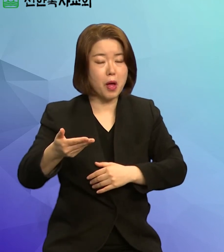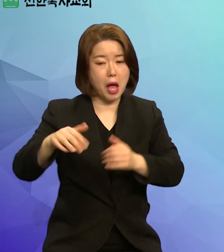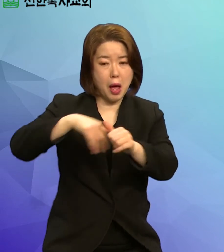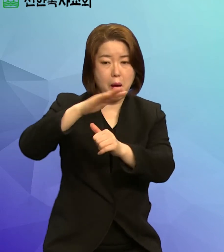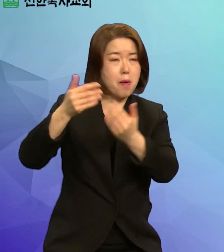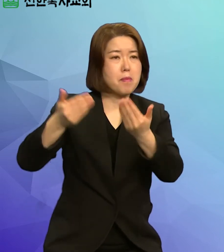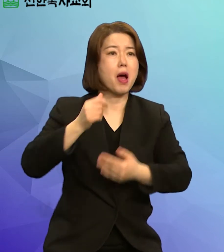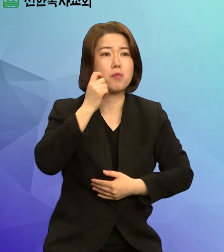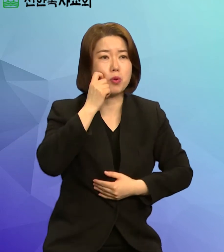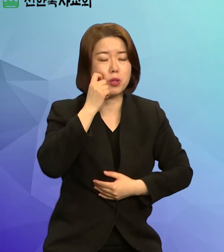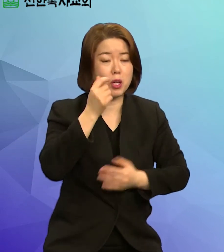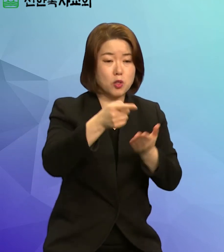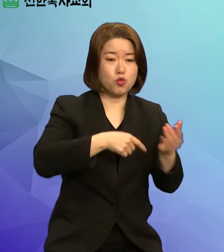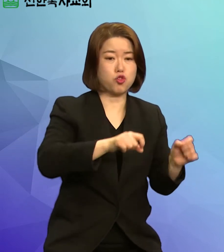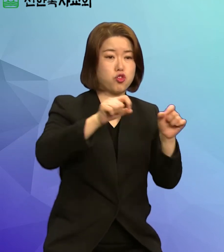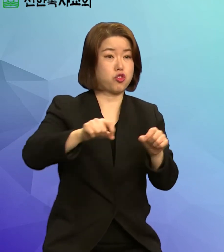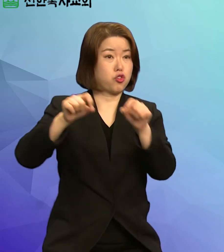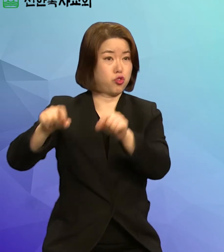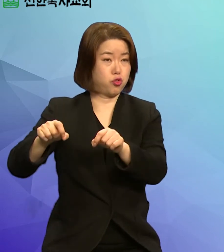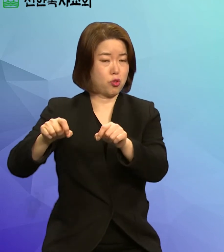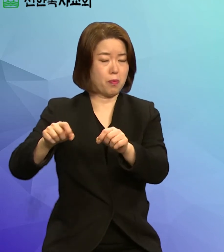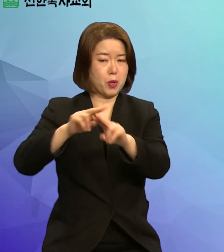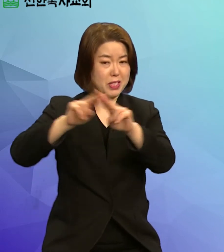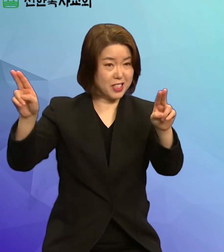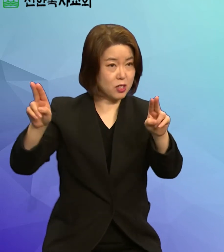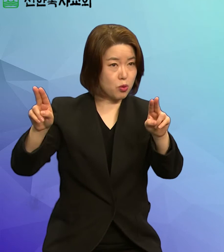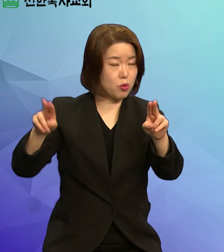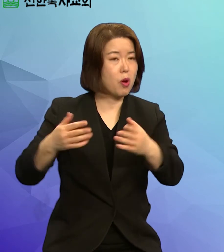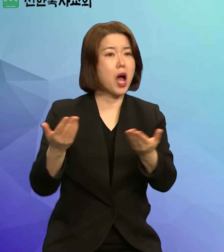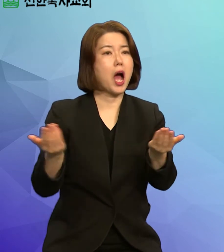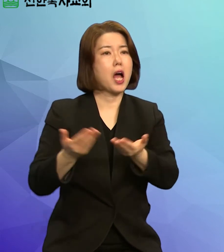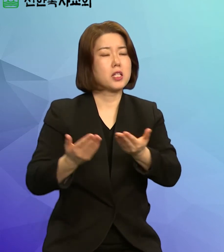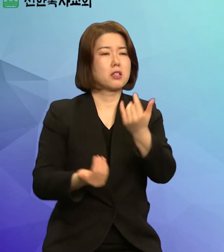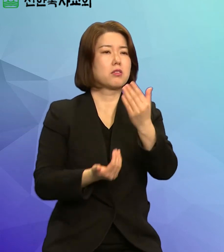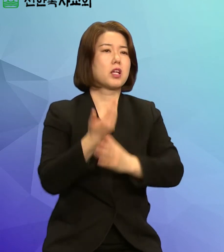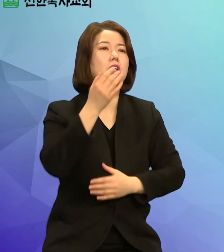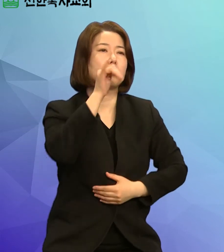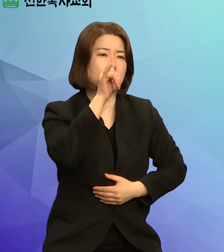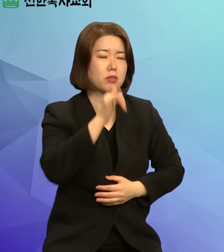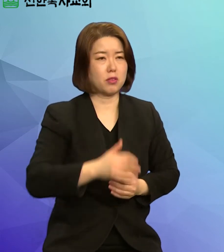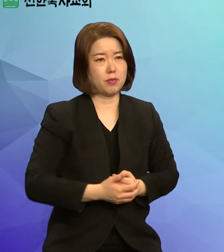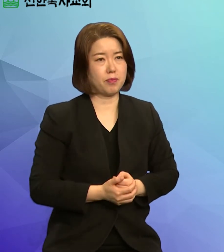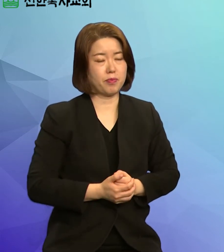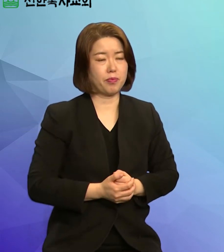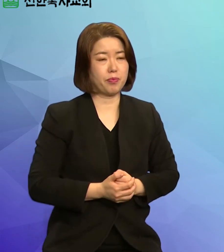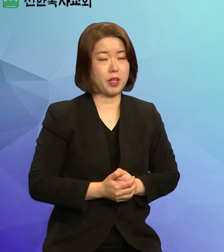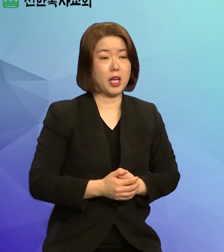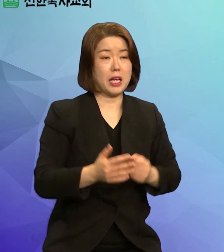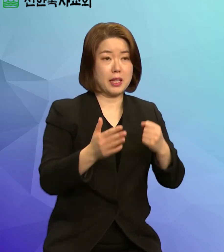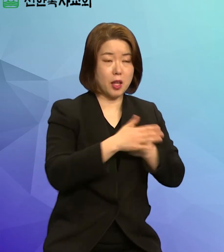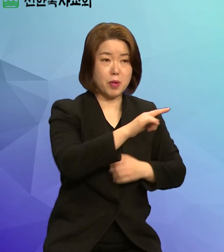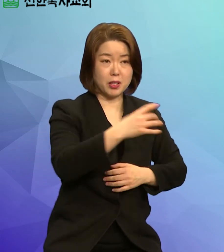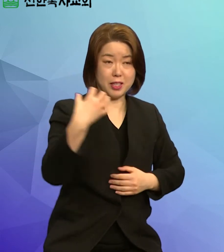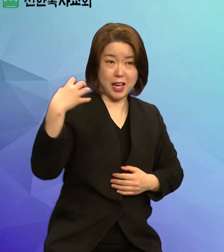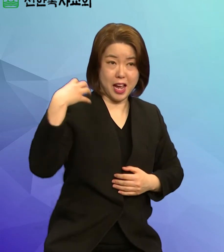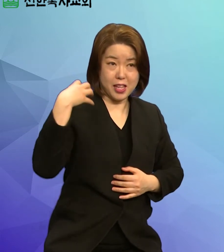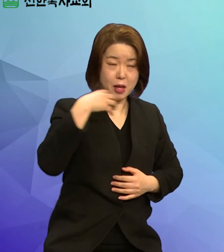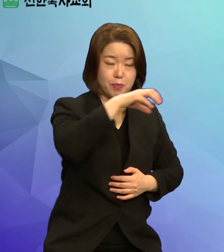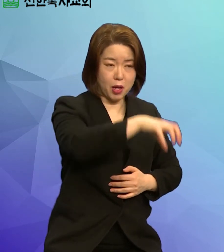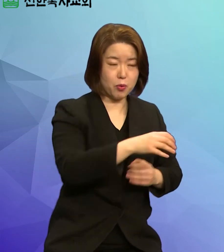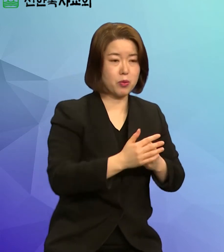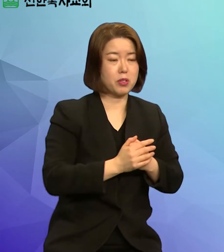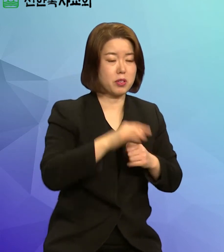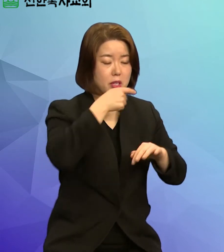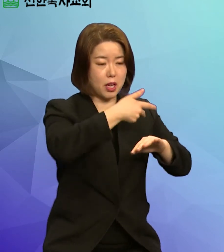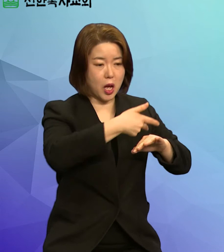되고 수술을 연기하거나 또는 취소해버리는 일이 벌어지고 있어서 혈액원에서는 헌혈